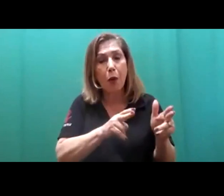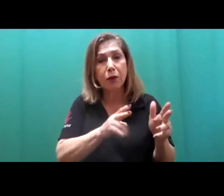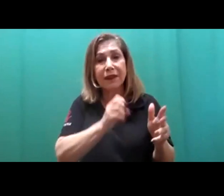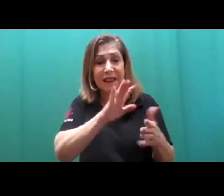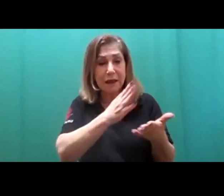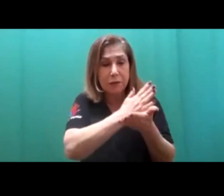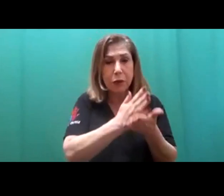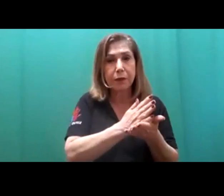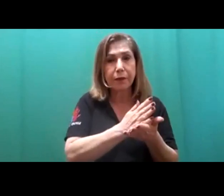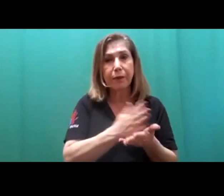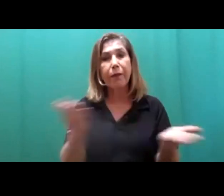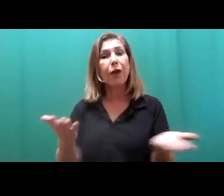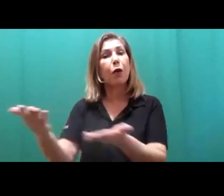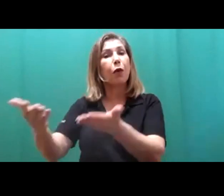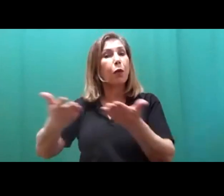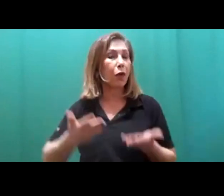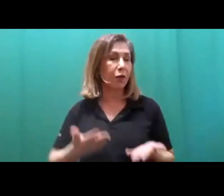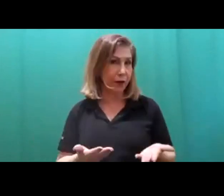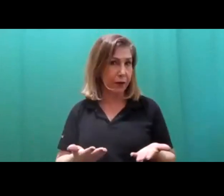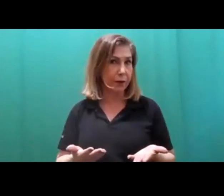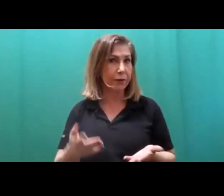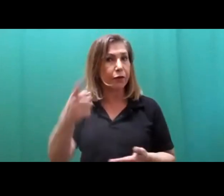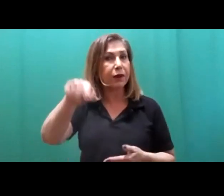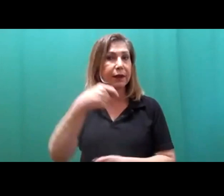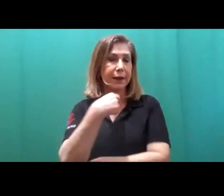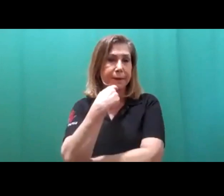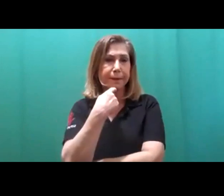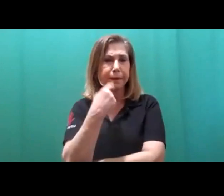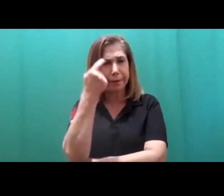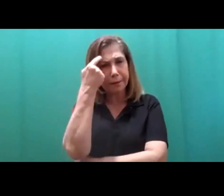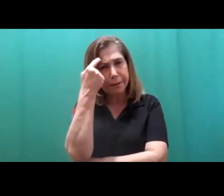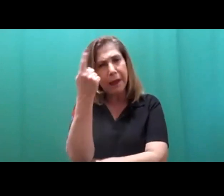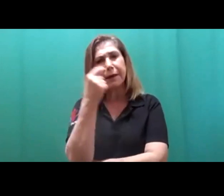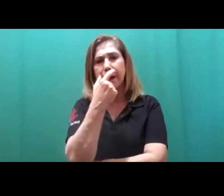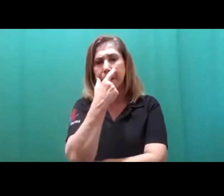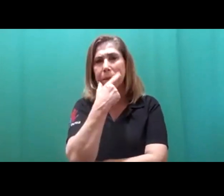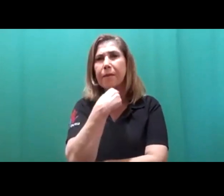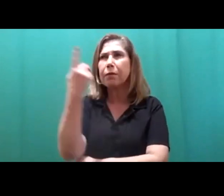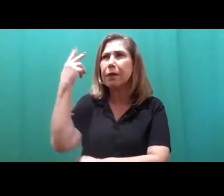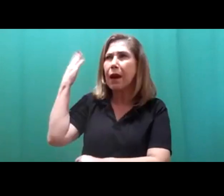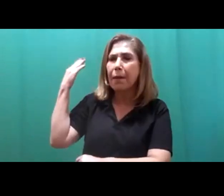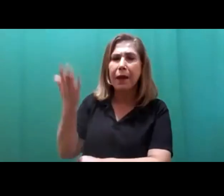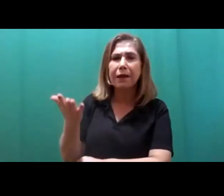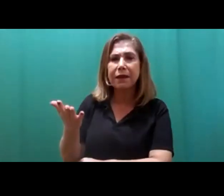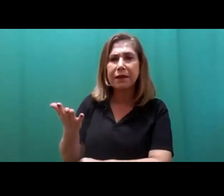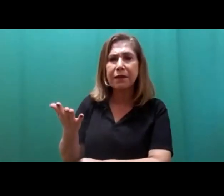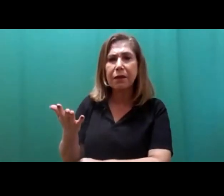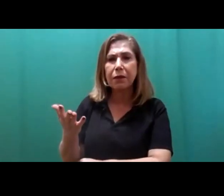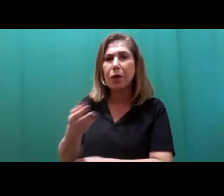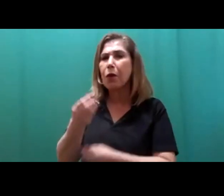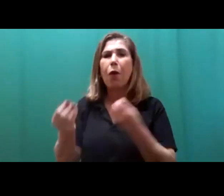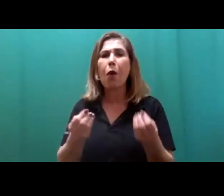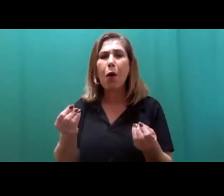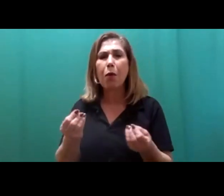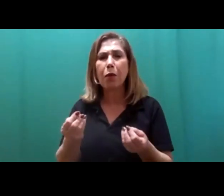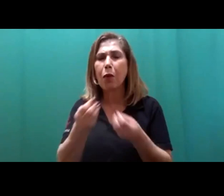eu convido vocês a fazer um resgate histórico. Se a gente for pensar qual é a cara da fome, né? Qual é a